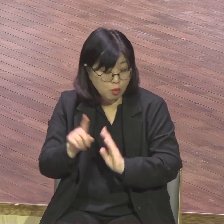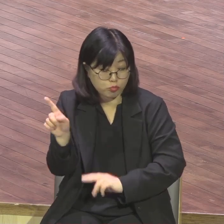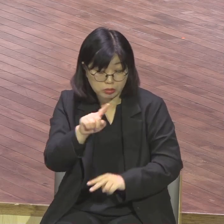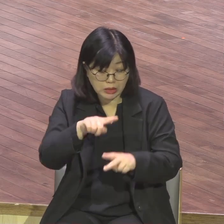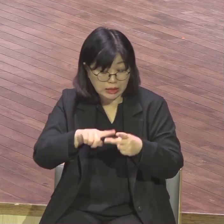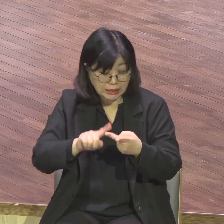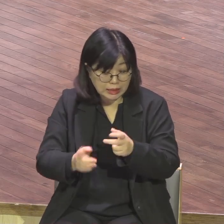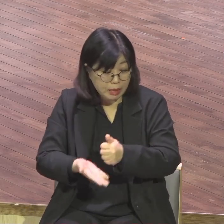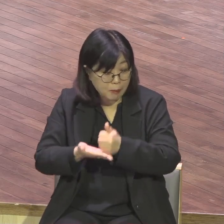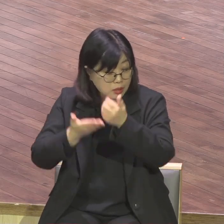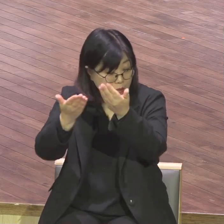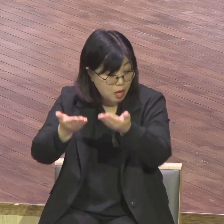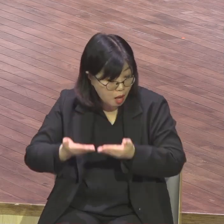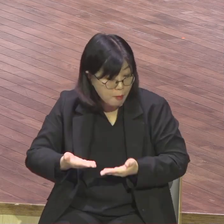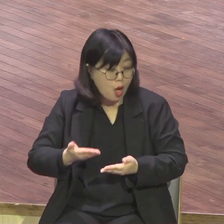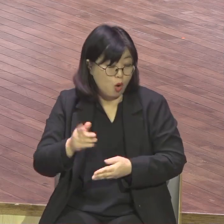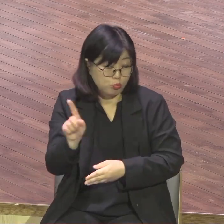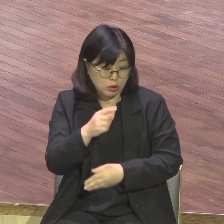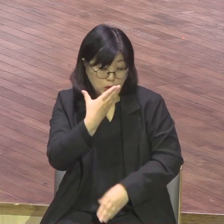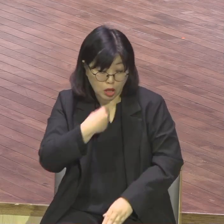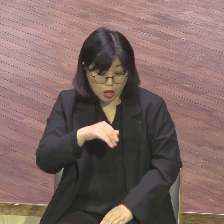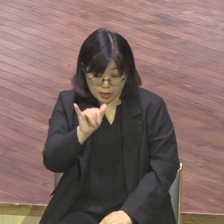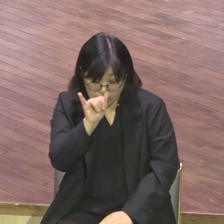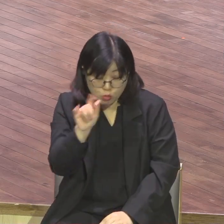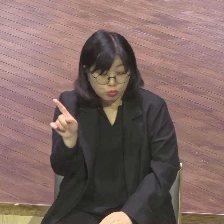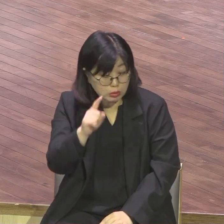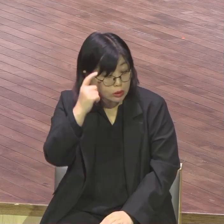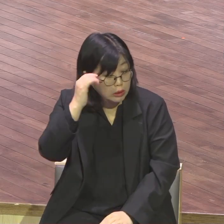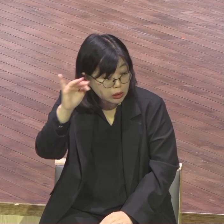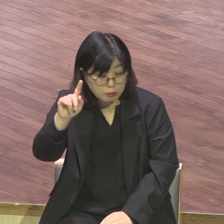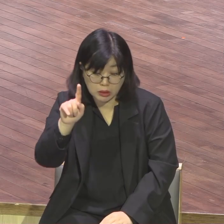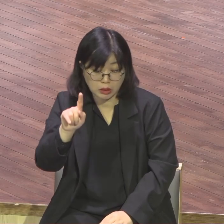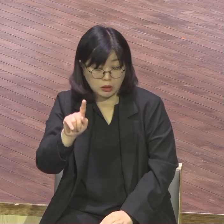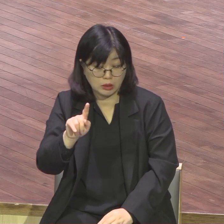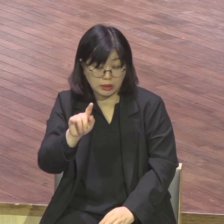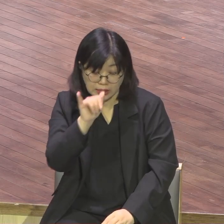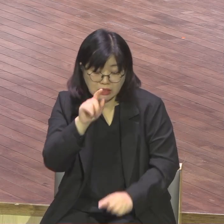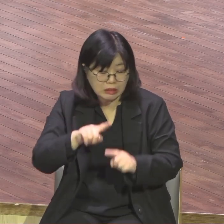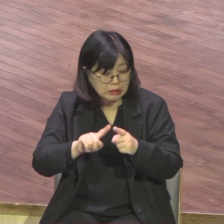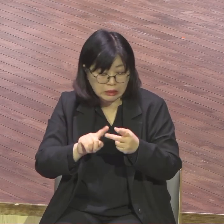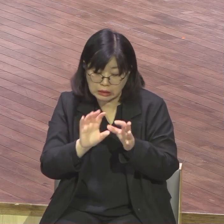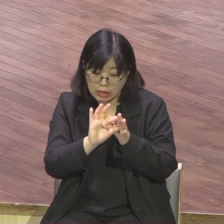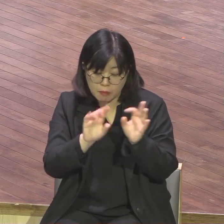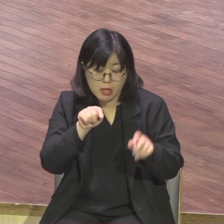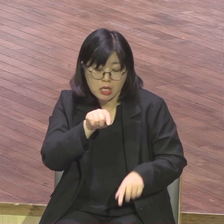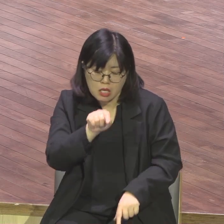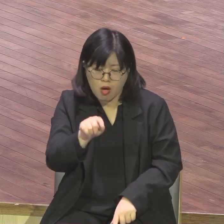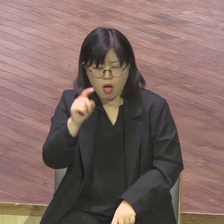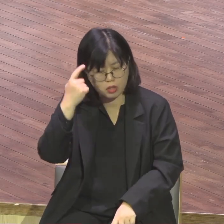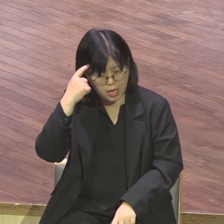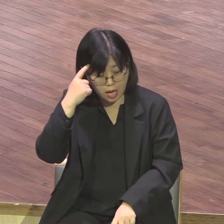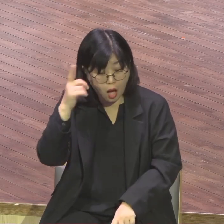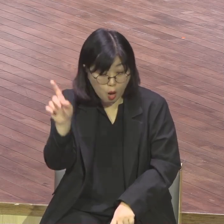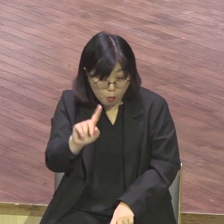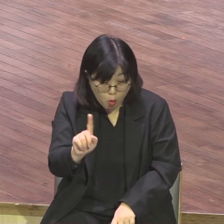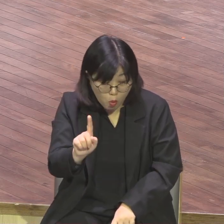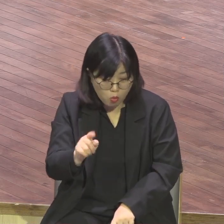만하며 무엇이든지 칭찬받을 만하며 무슨 덕이 있든지 무슨 기림이 있든지 이것들을 생각하라.